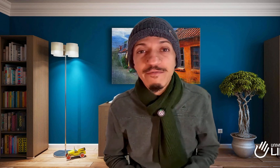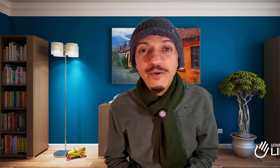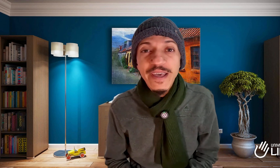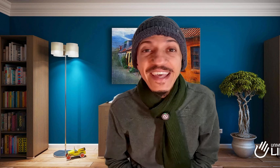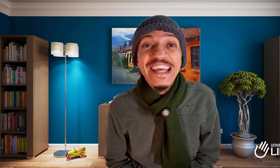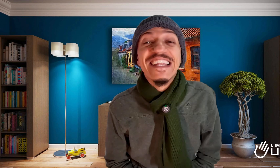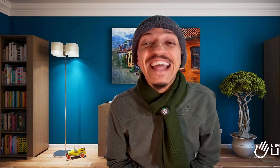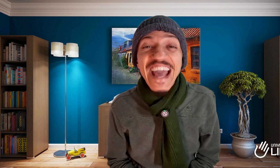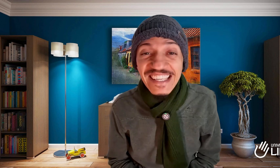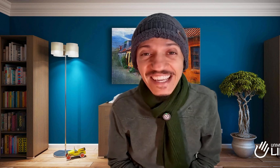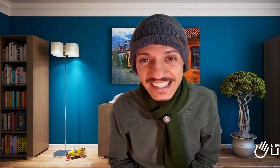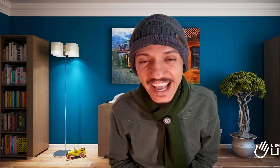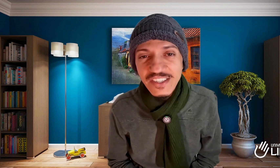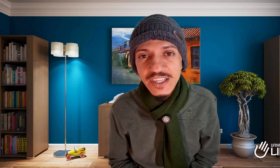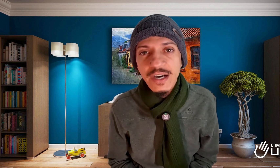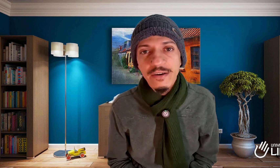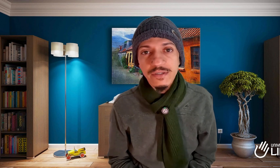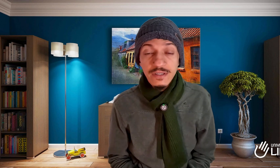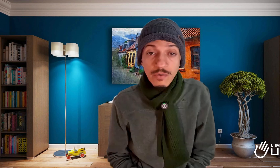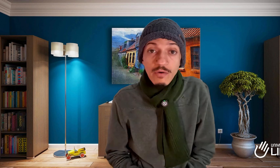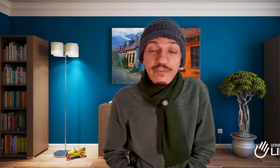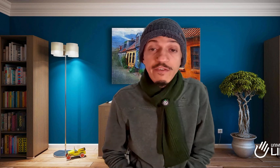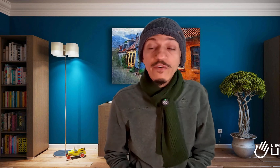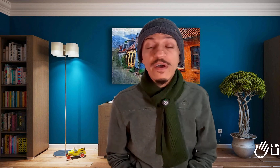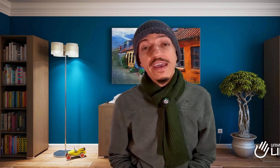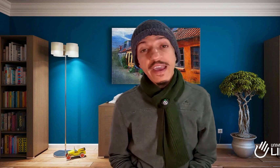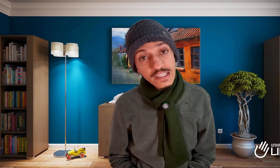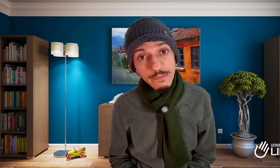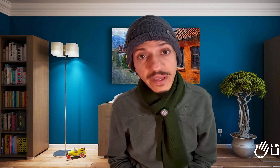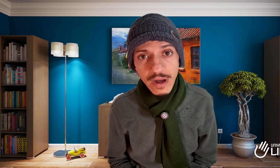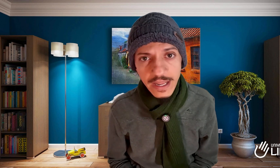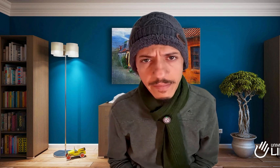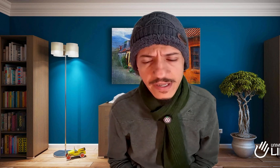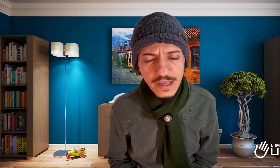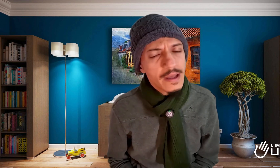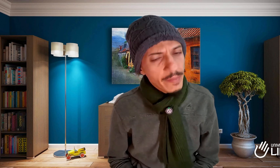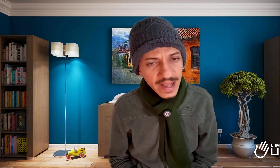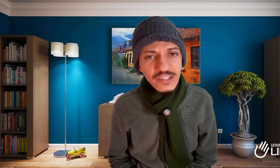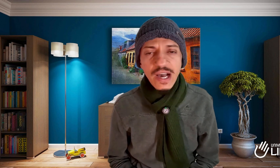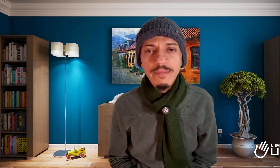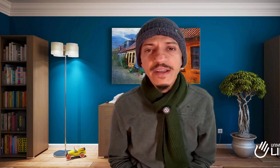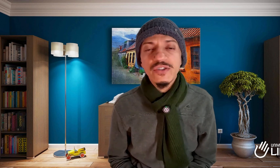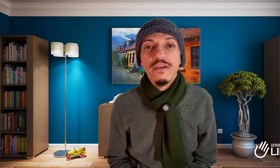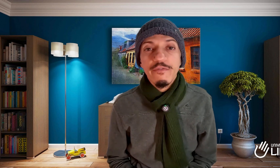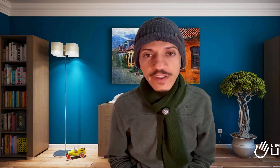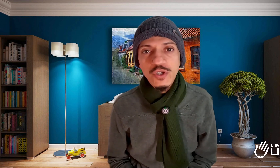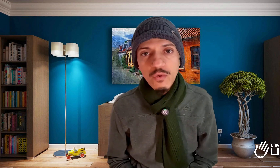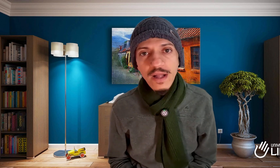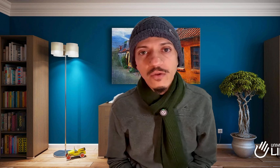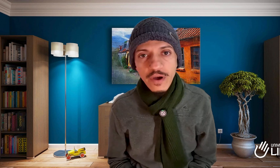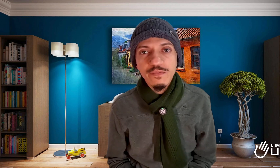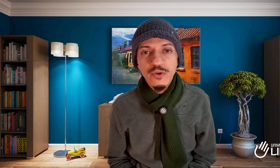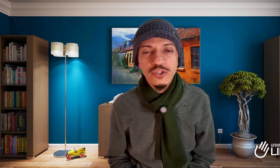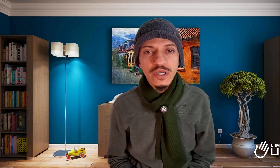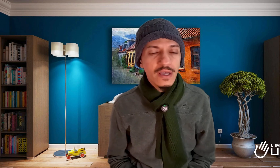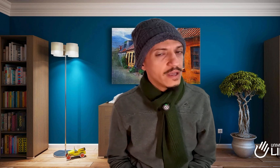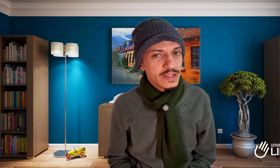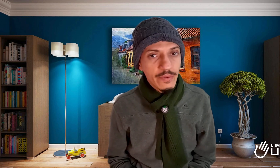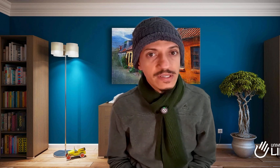aí 17 anos. Então eu vivo e respiro a Libras praticamente 24 horas por dia. Tenho